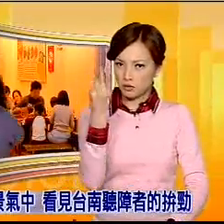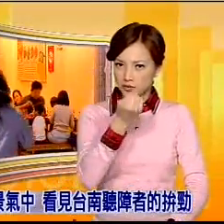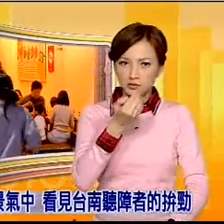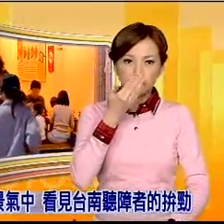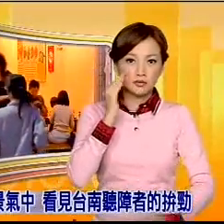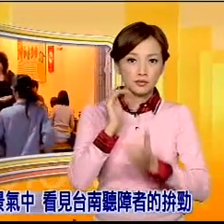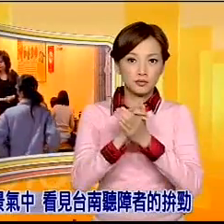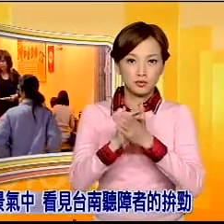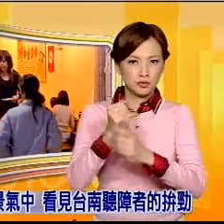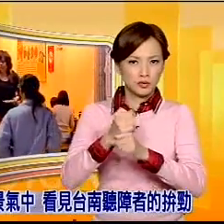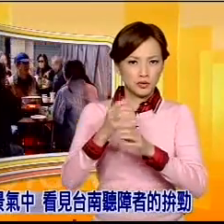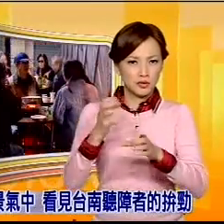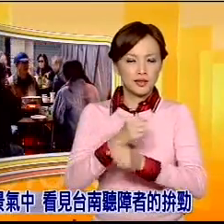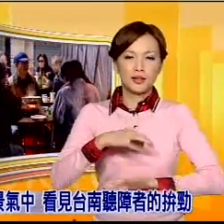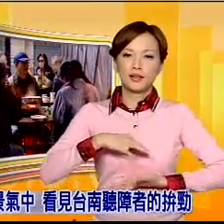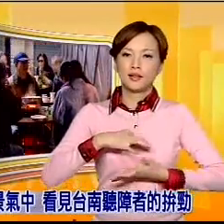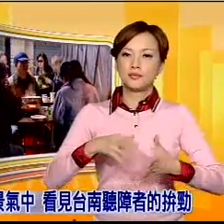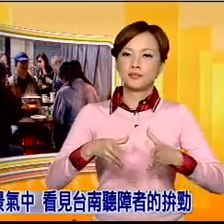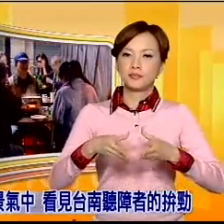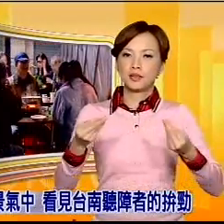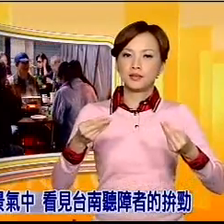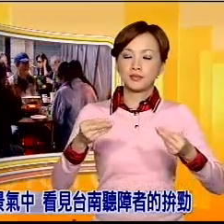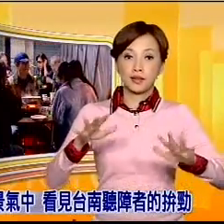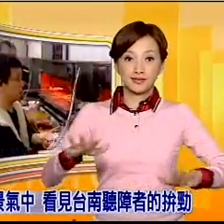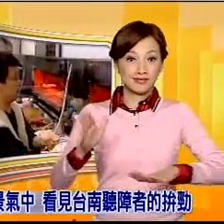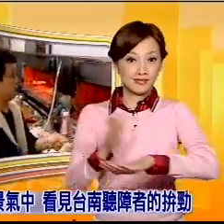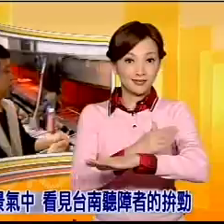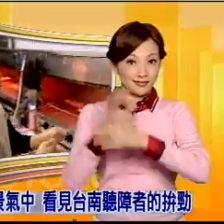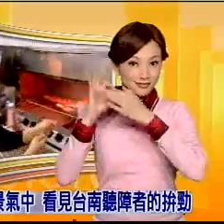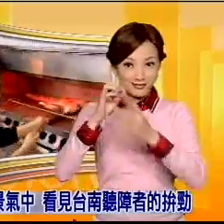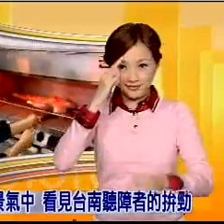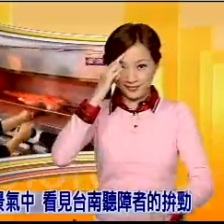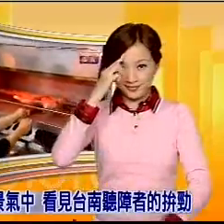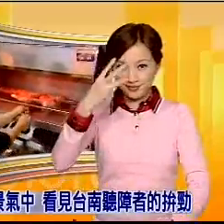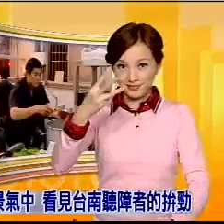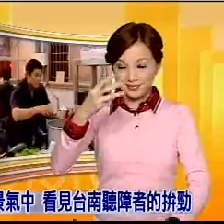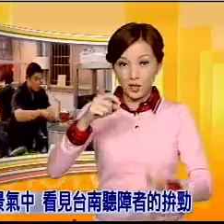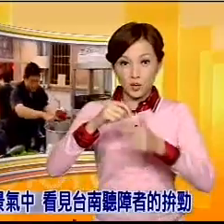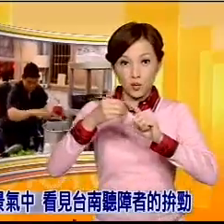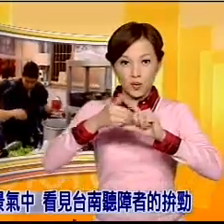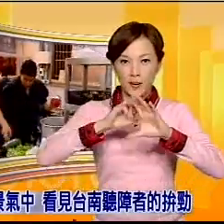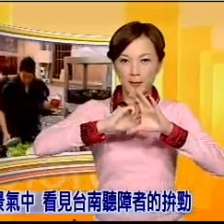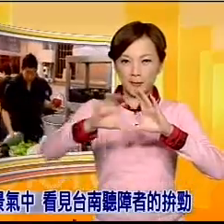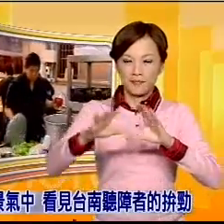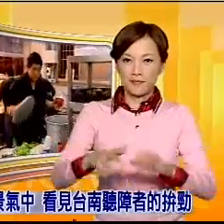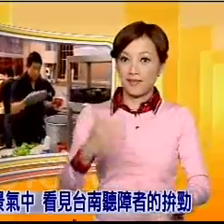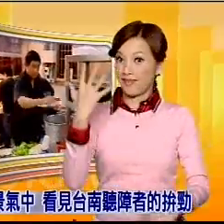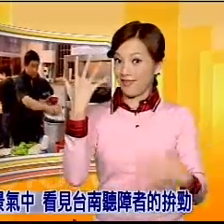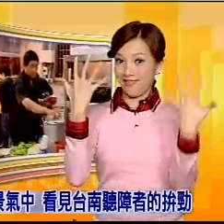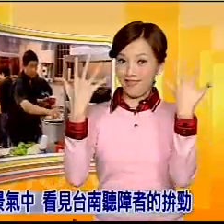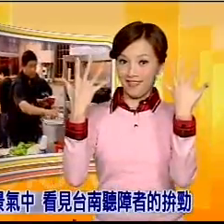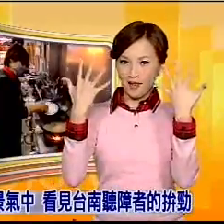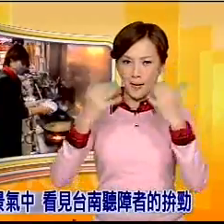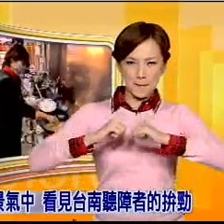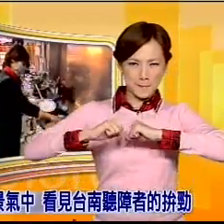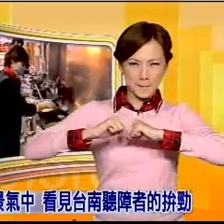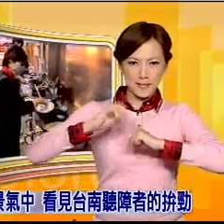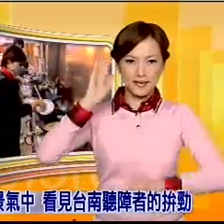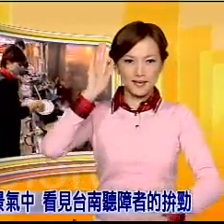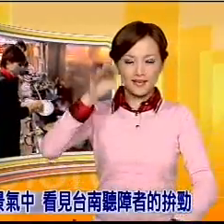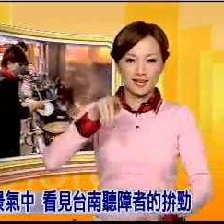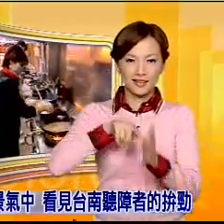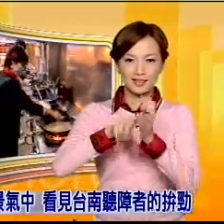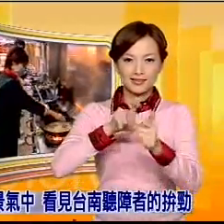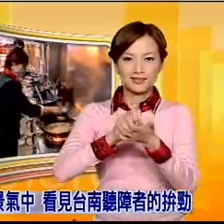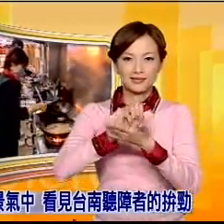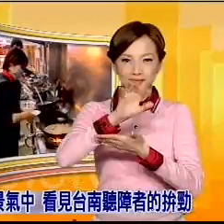受影响。不过，还是有不少听障朋友不担心没投入。从今天起，1连3天，我们将推出“双手拼未来”